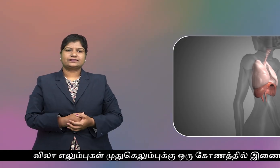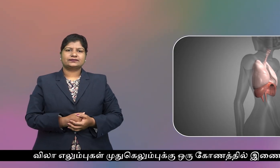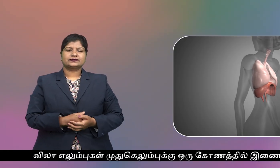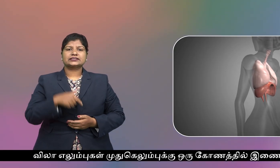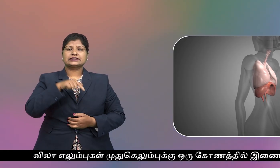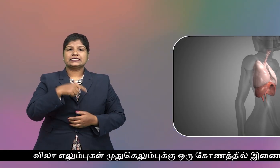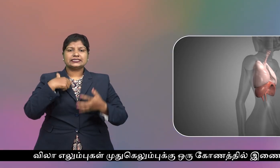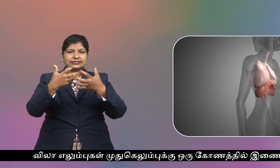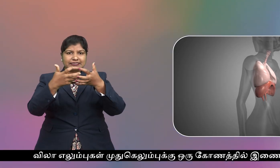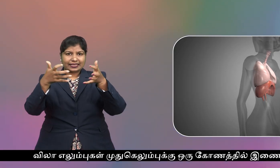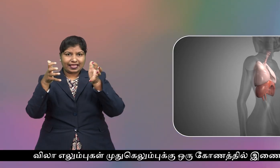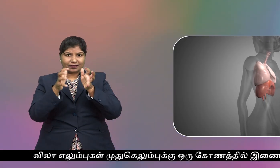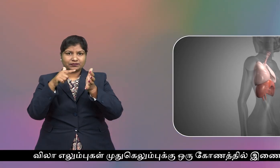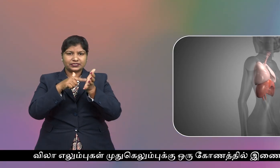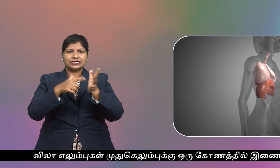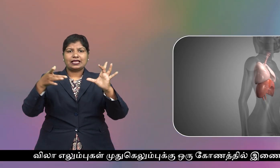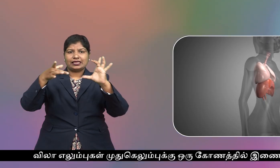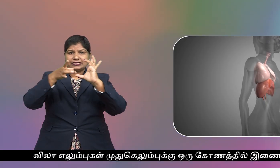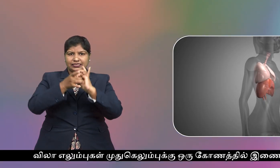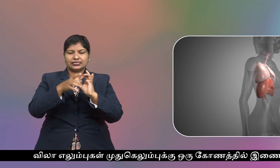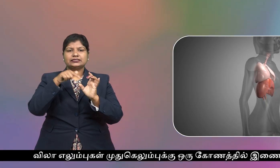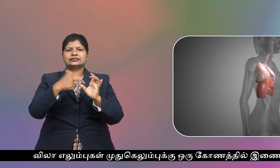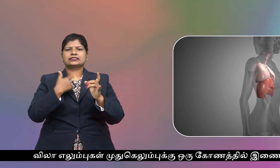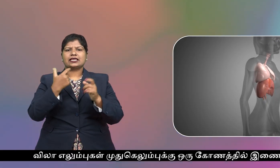விலா எலும்புகள் முதுகெலும்புக்கு ஒரு கோணத்தில் இணைக்கப்பட்டுள்ளன.